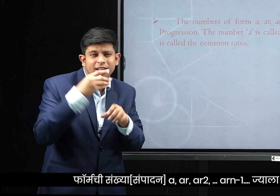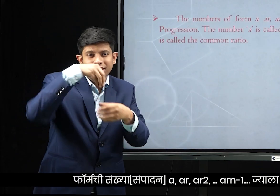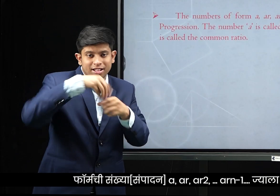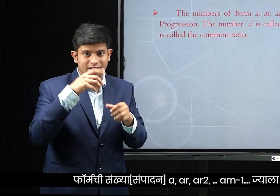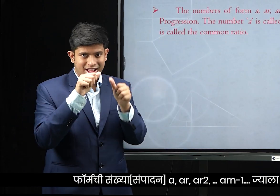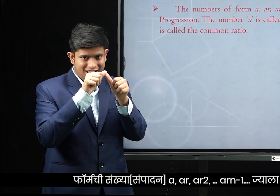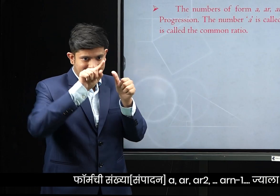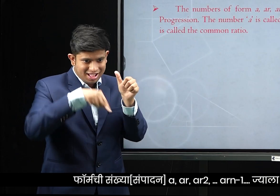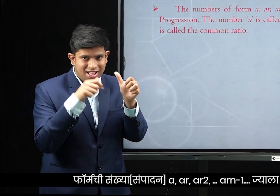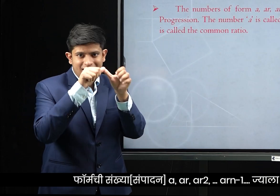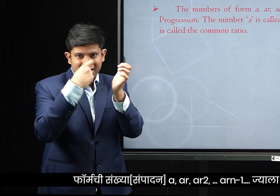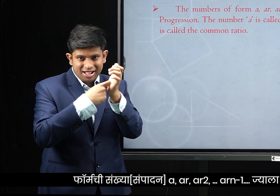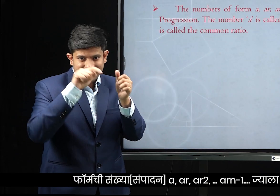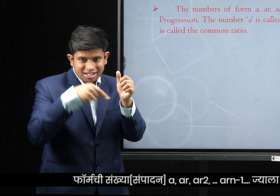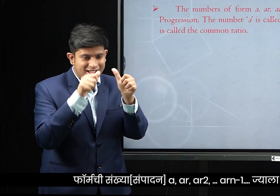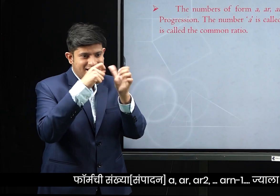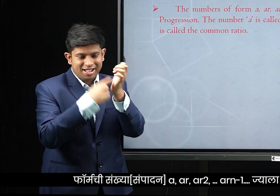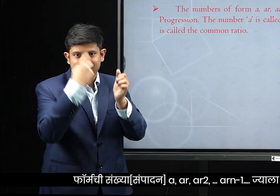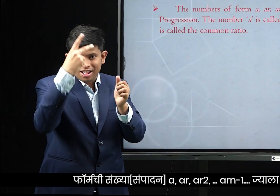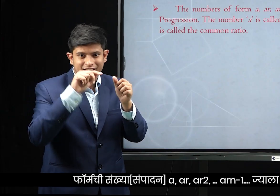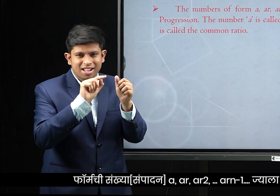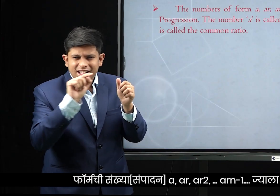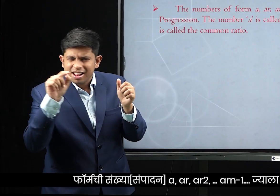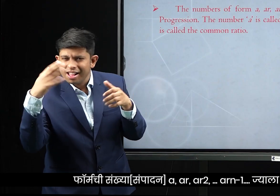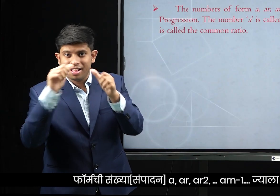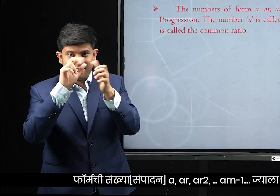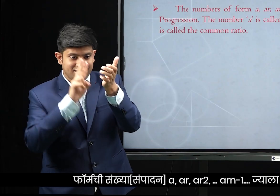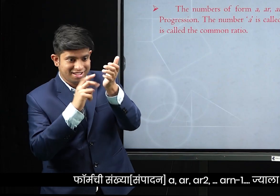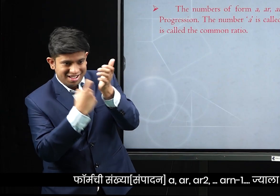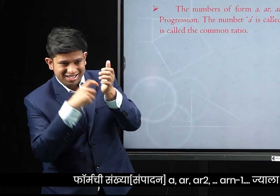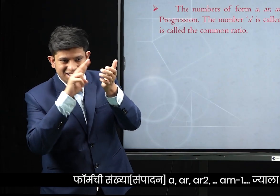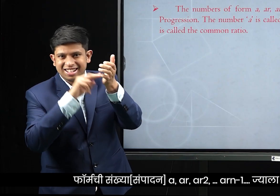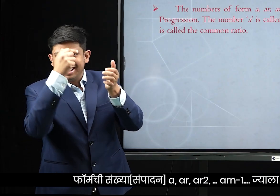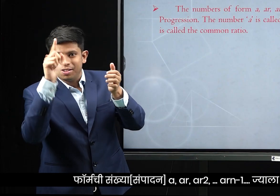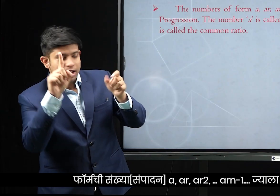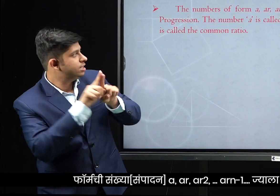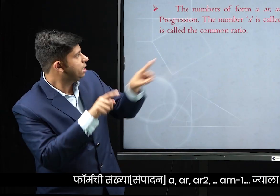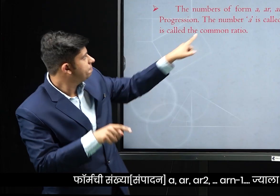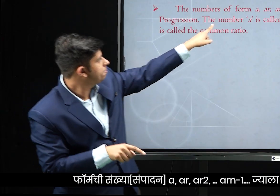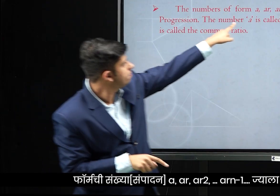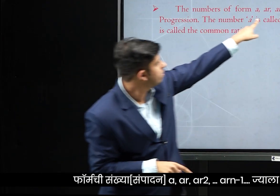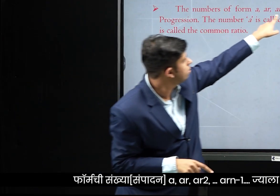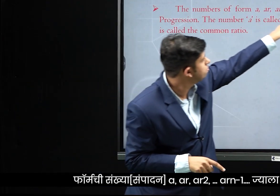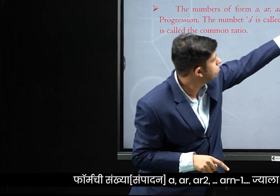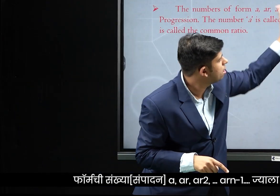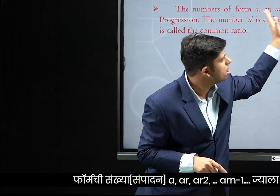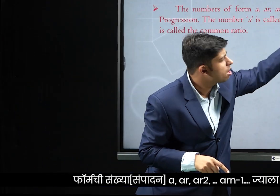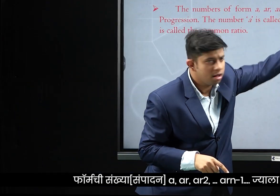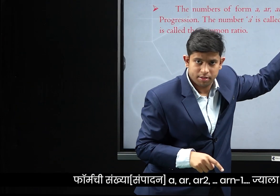संख्या AR स्क्वेअर सो ऑन AR टू द पॉवर ऑफ n-1 ज्याला भौमितिक